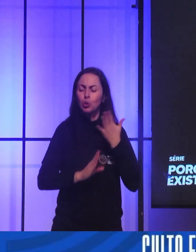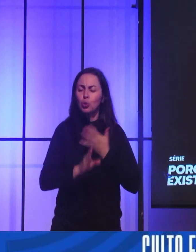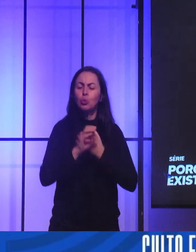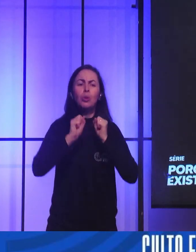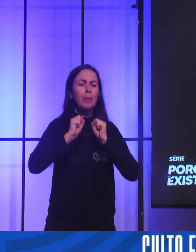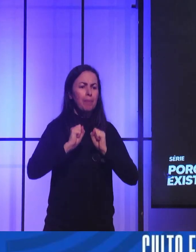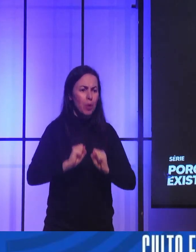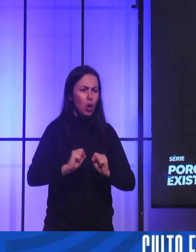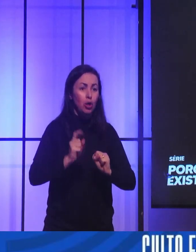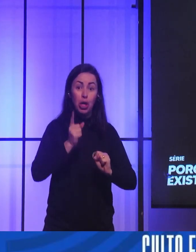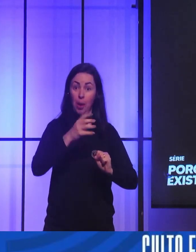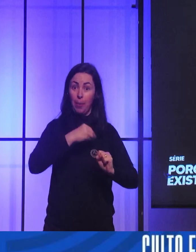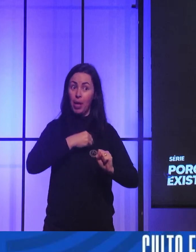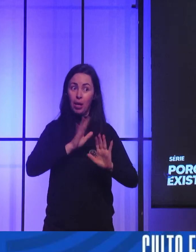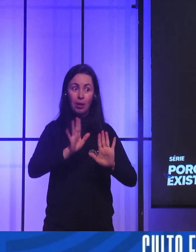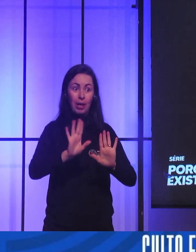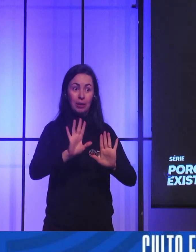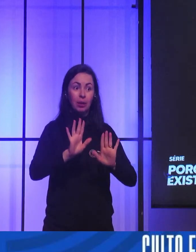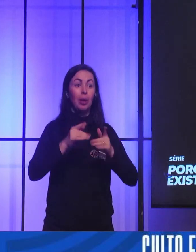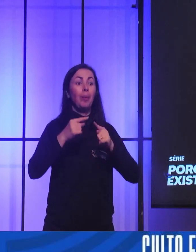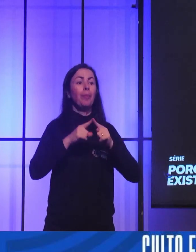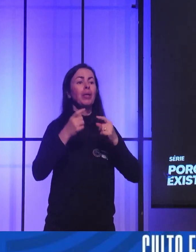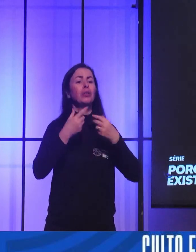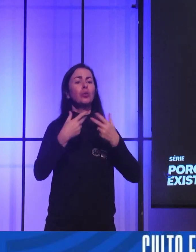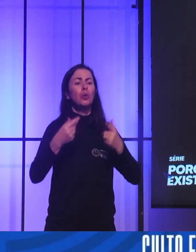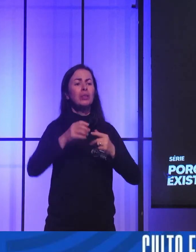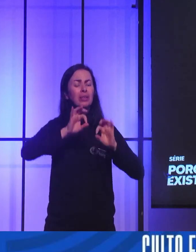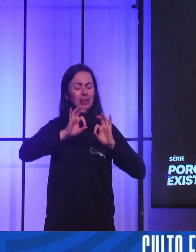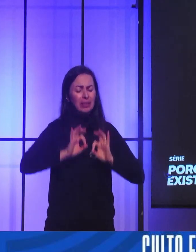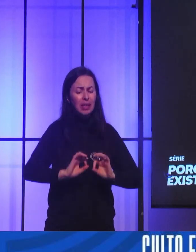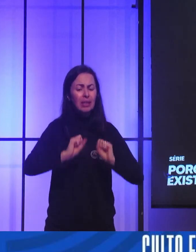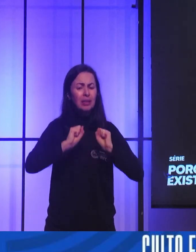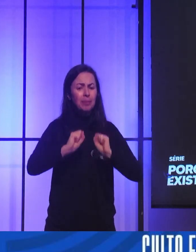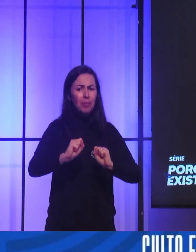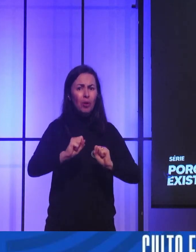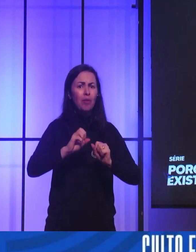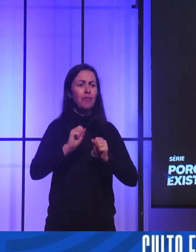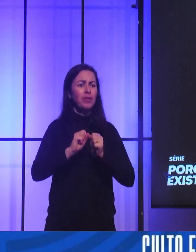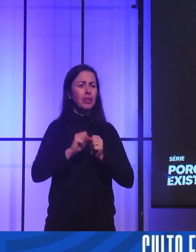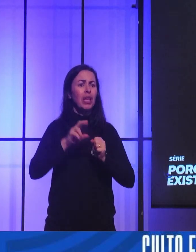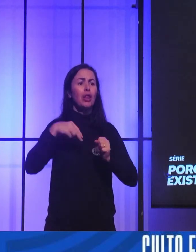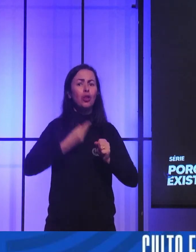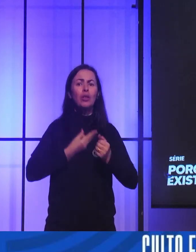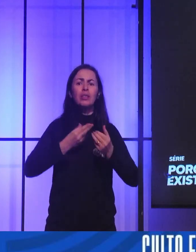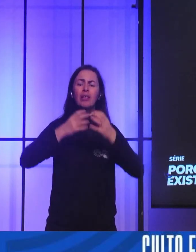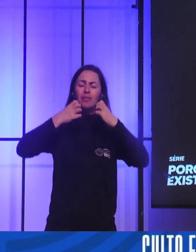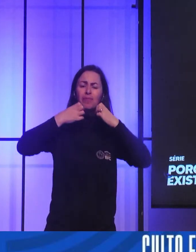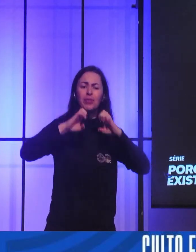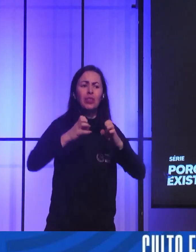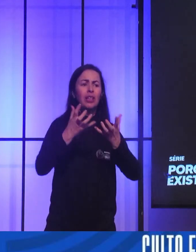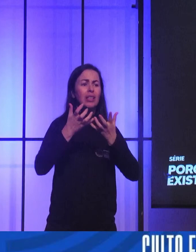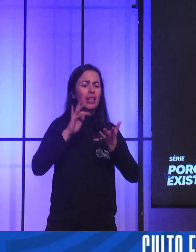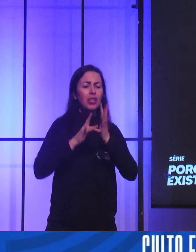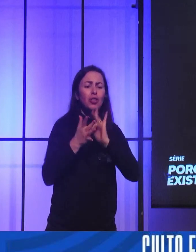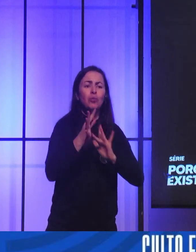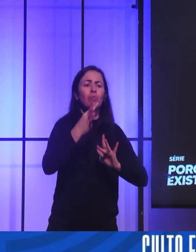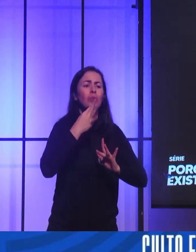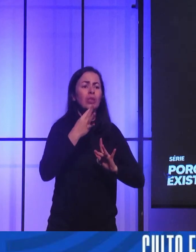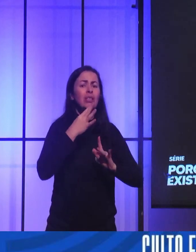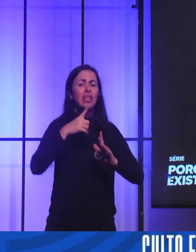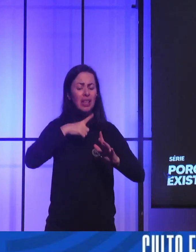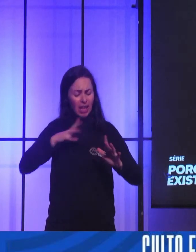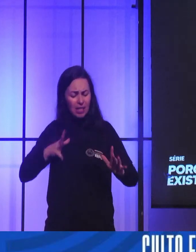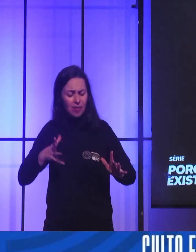que não seja pecado, nós vamos fazer para que o nome do Senhor seja conhecido, para que a salvação que há em Jesus, para